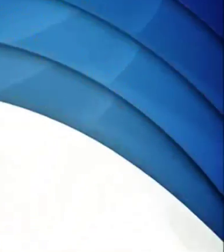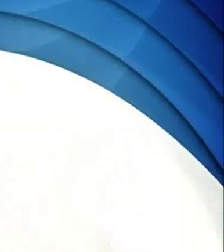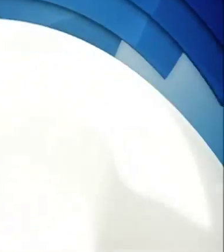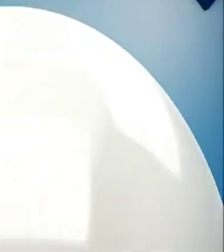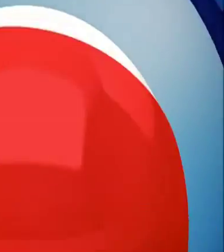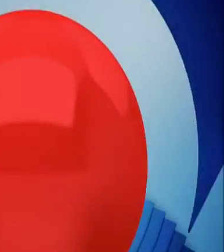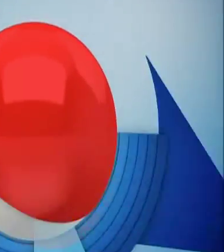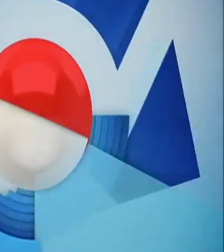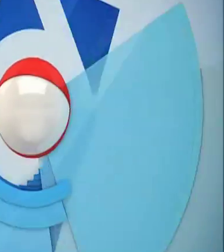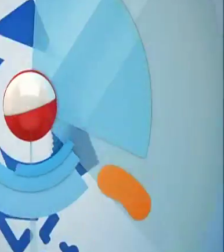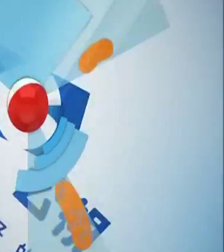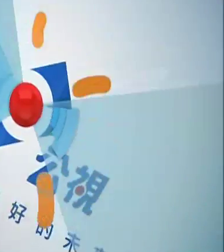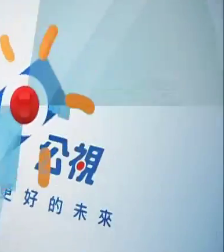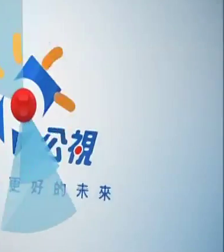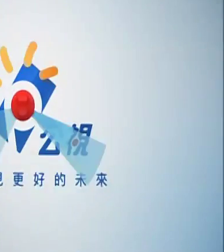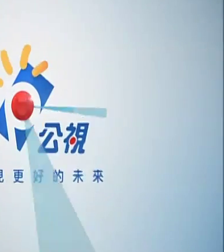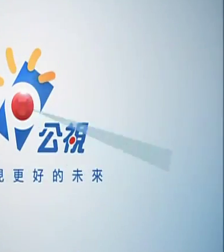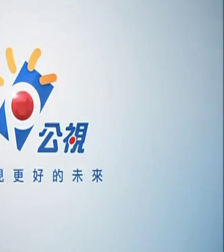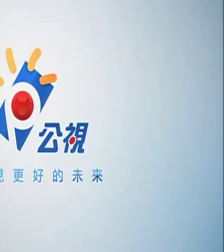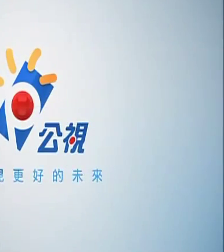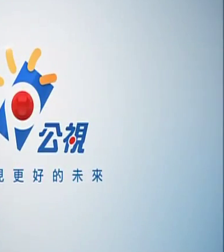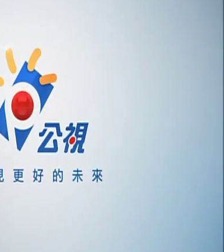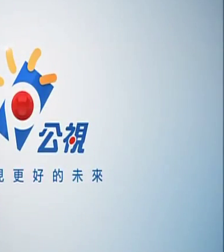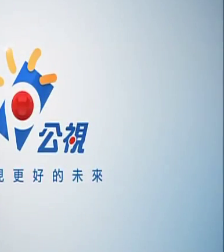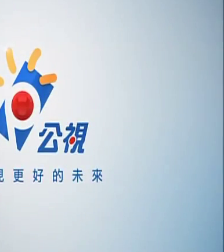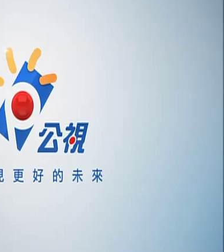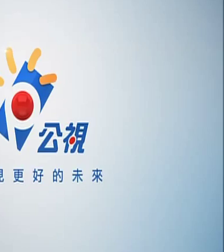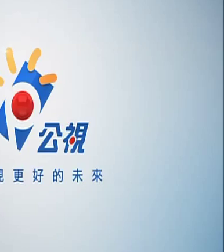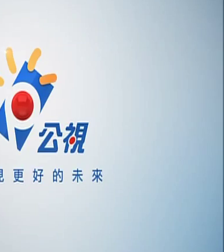公视无限精彩。看见更好未来。